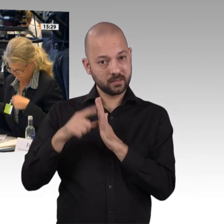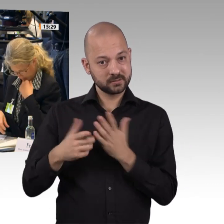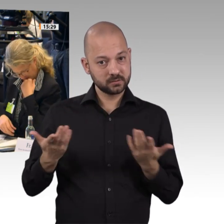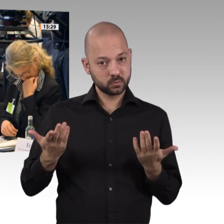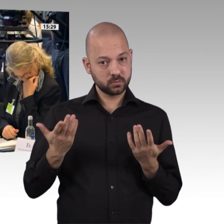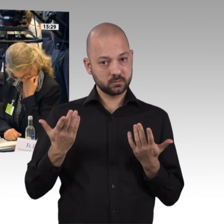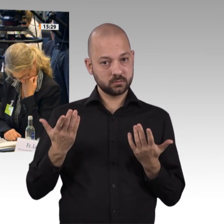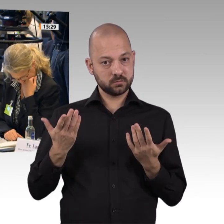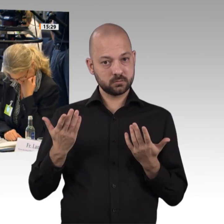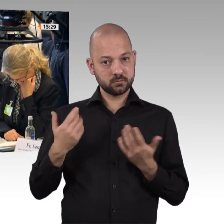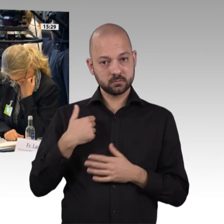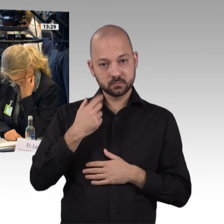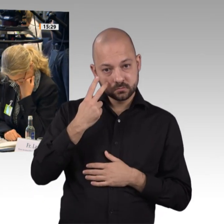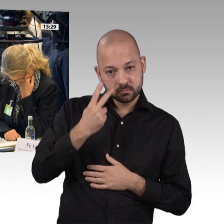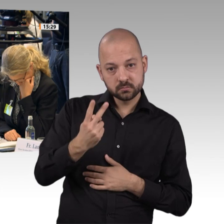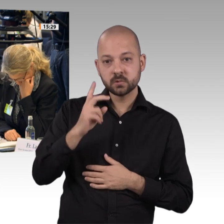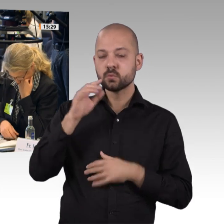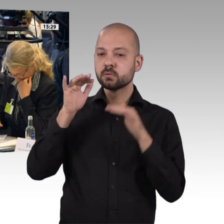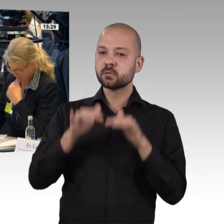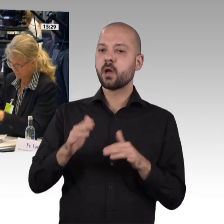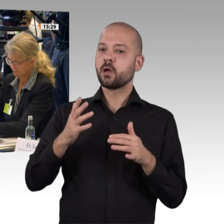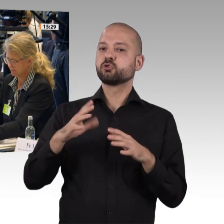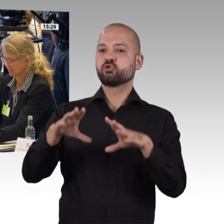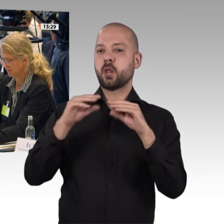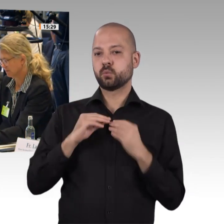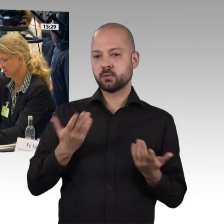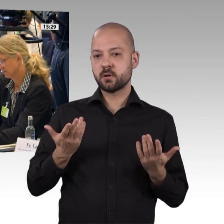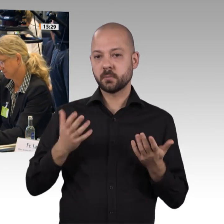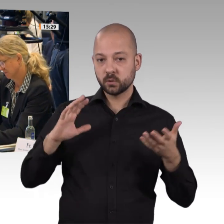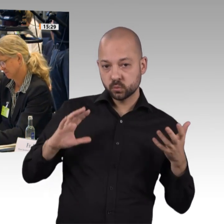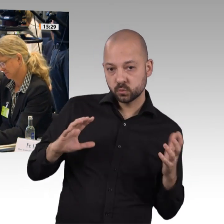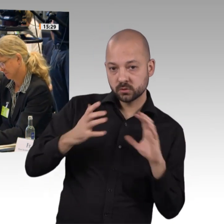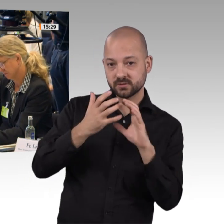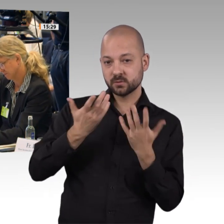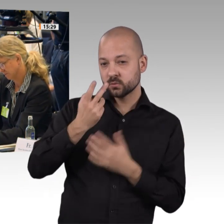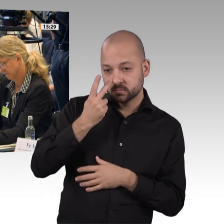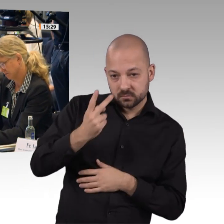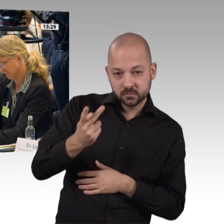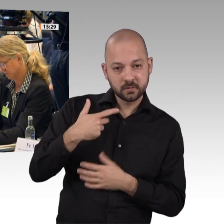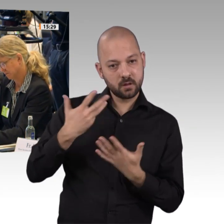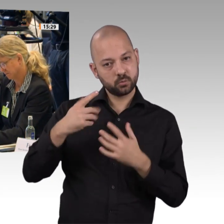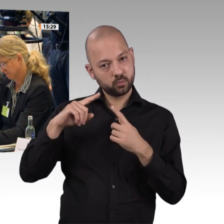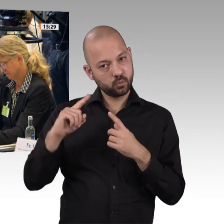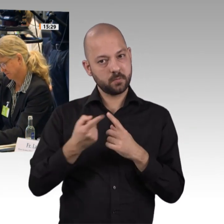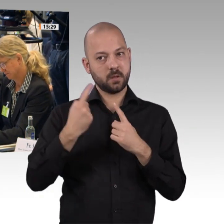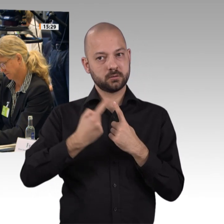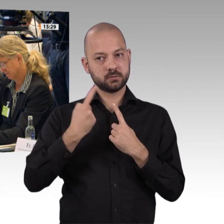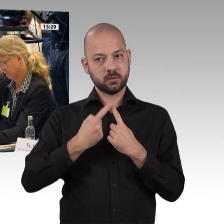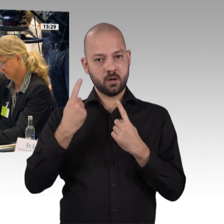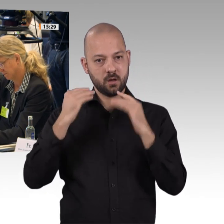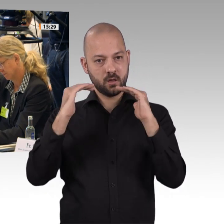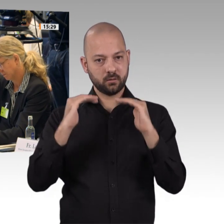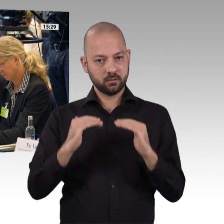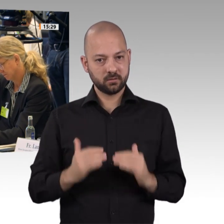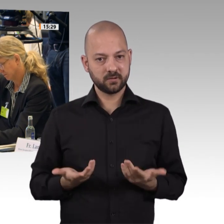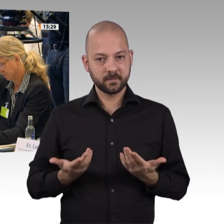verwandt wird, inwieweit sie das Aufkommen an den Ausgaben der Ausgleichsabgabe beeinflussen. Wir stellen